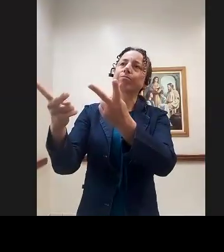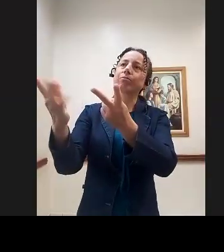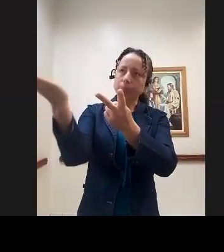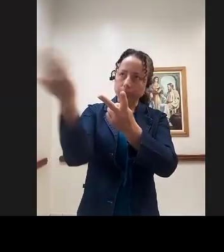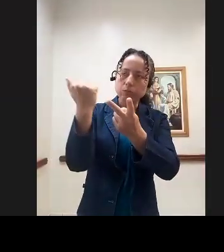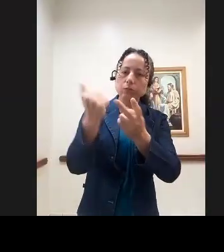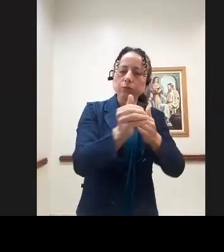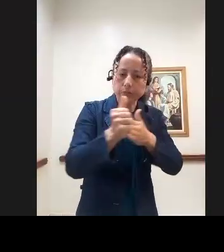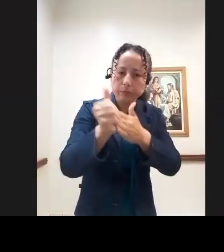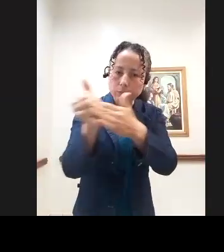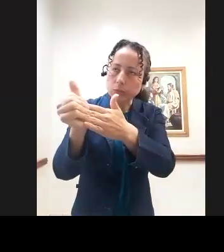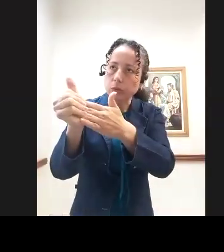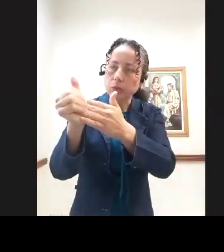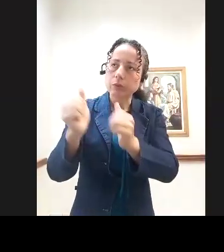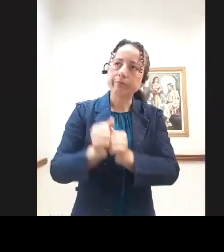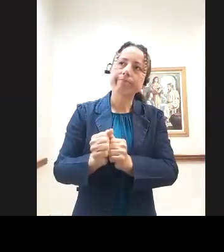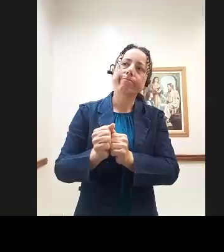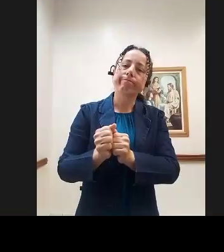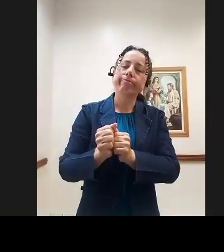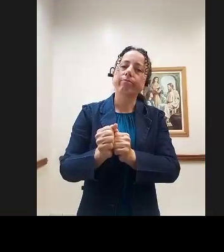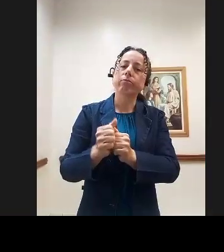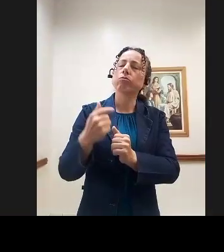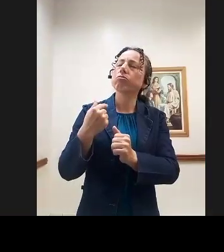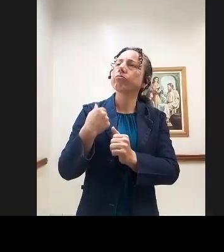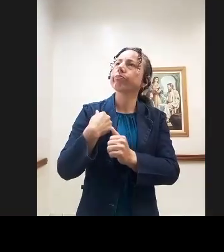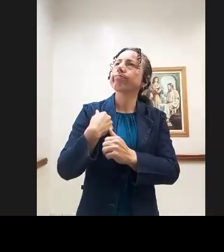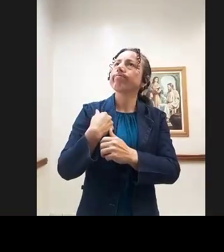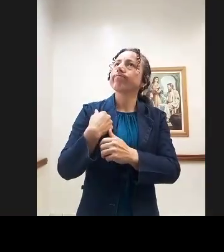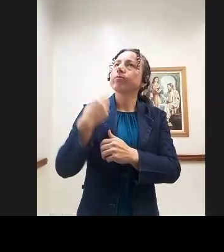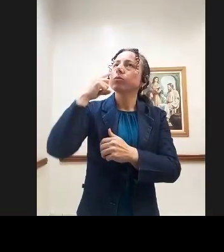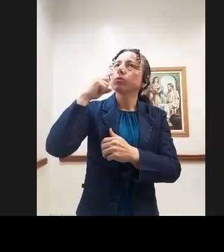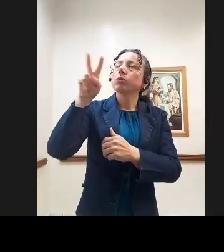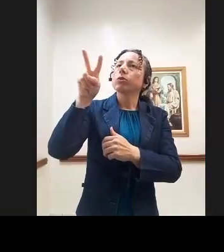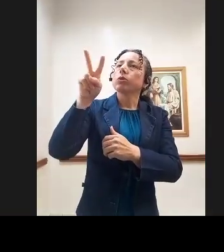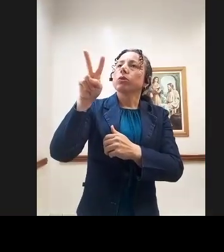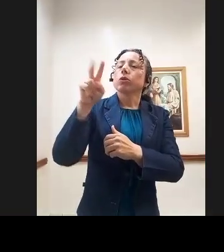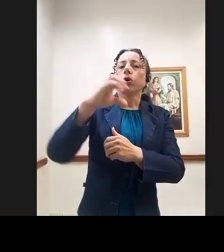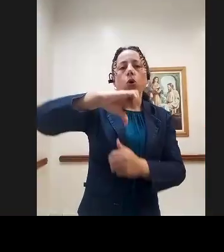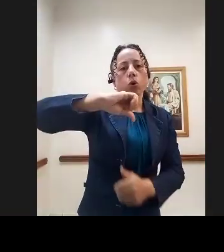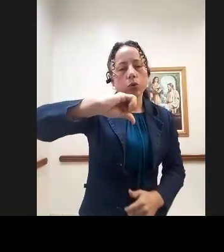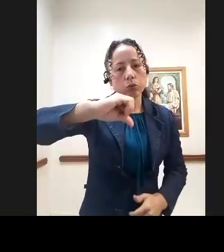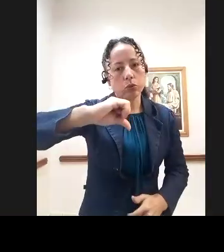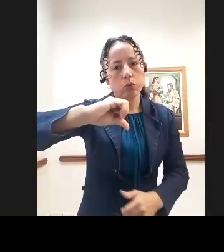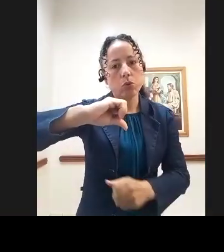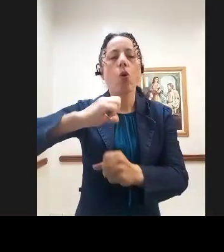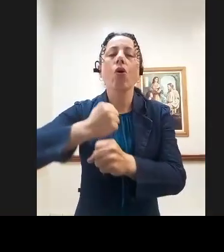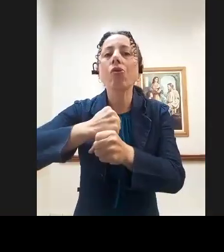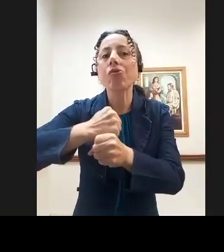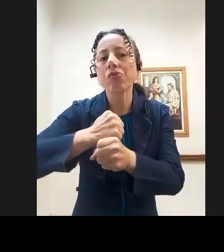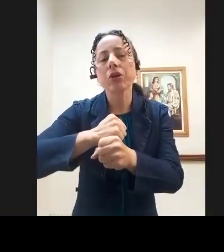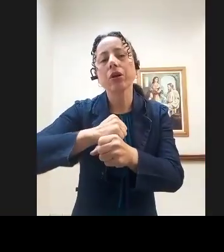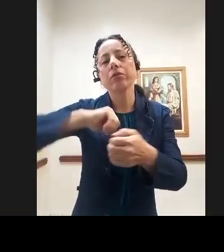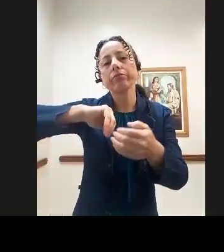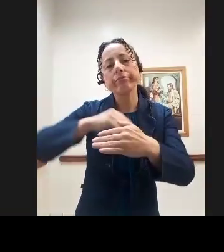segue. E eu fiquei esses 9 anos afastada da igreja e me fez